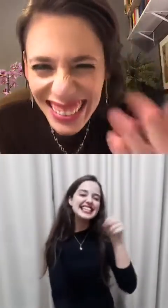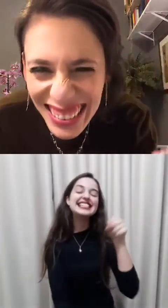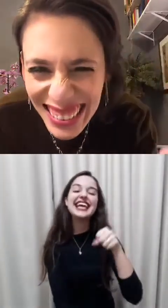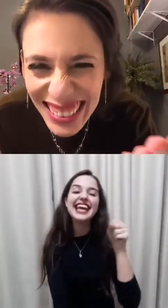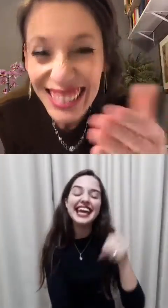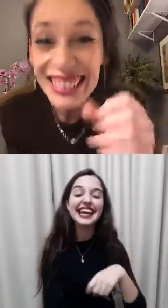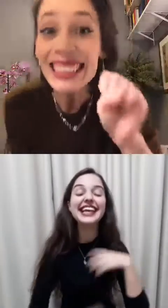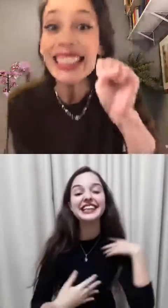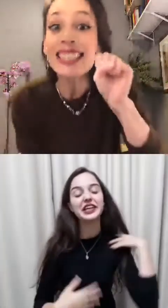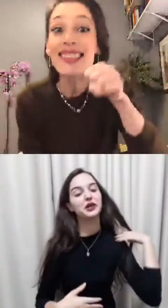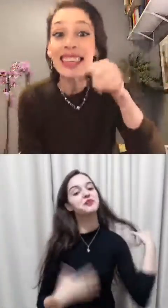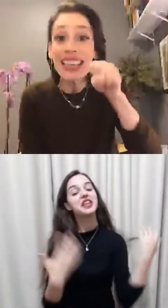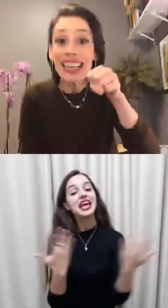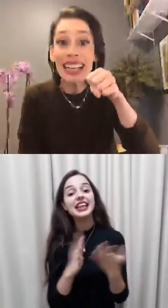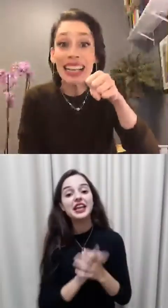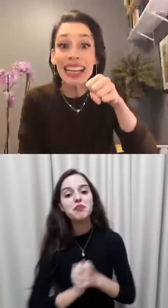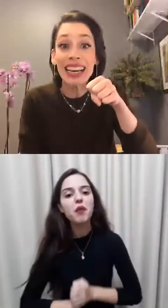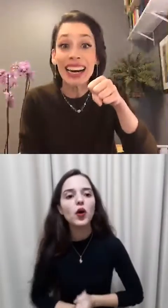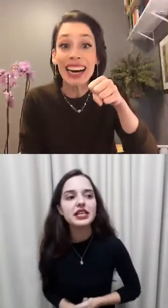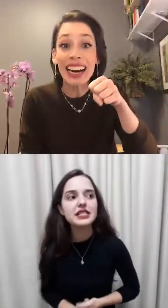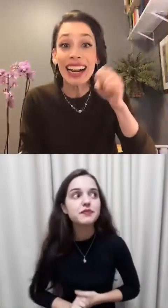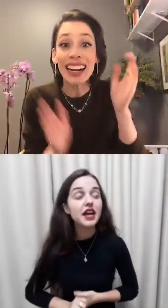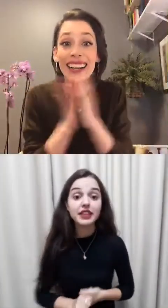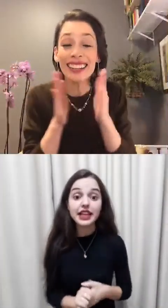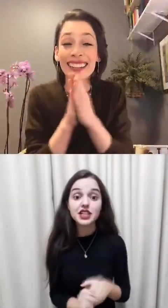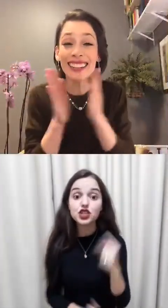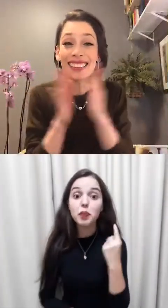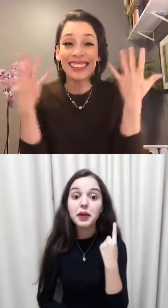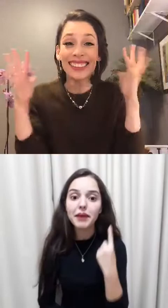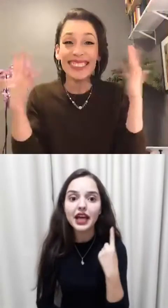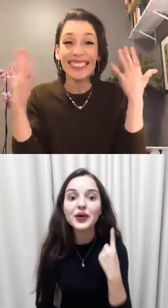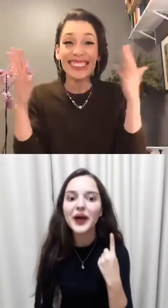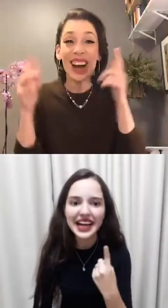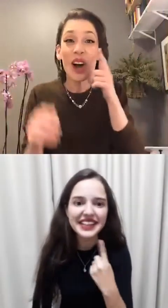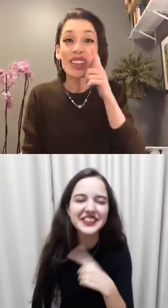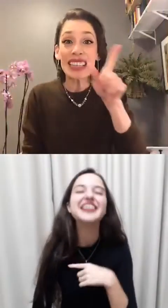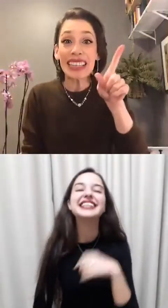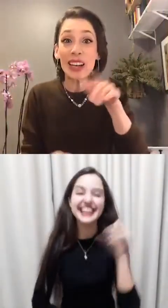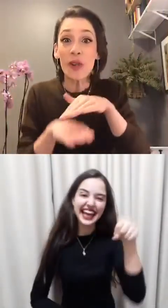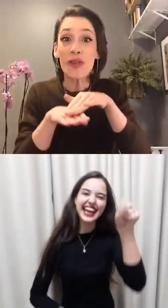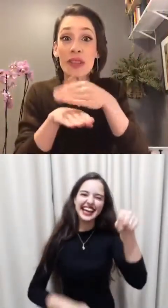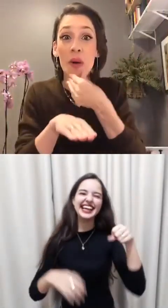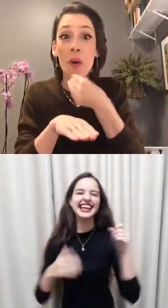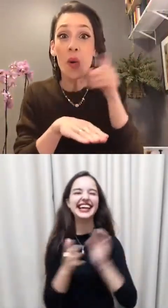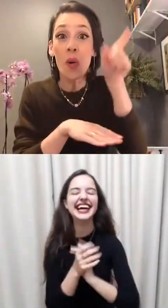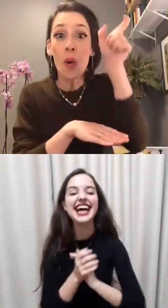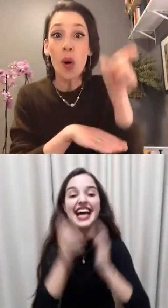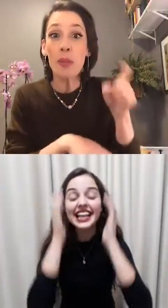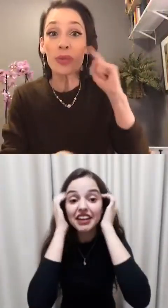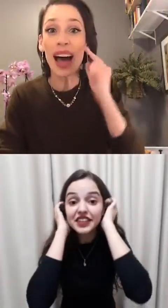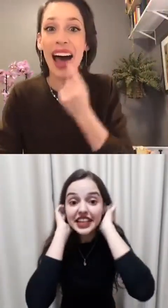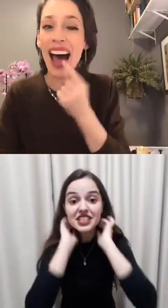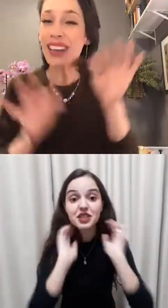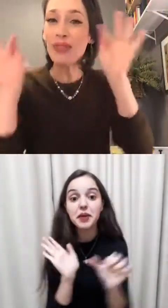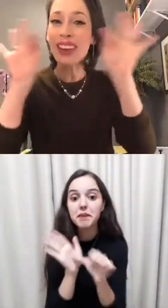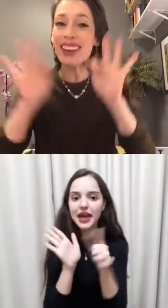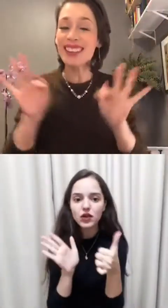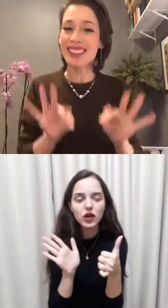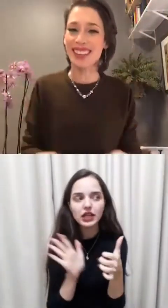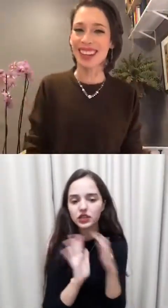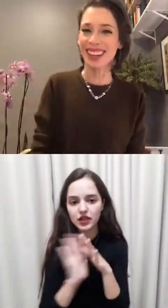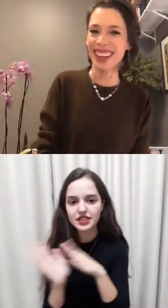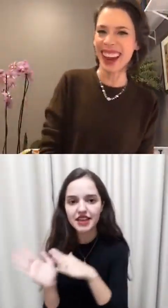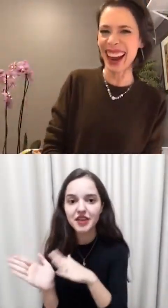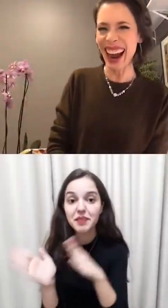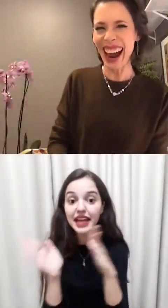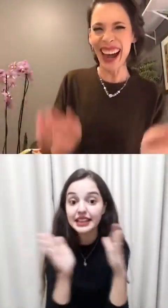Sim, sim. Então, Hum. depois, na verdade, no primeiro ano, sim. Na verdade, Ai, no que feliz! primeiro ano